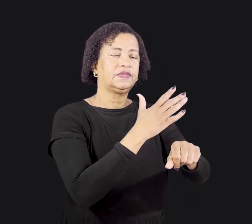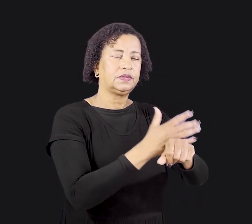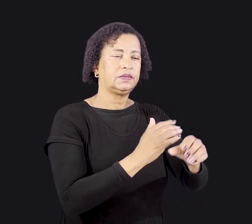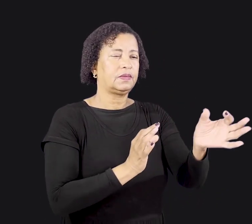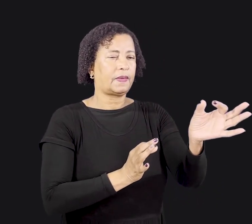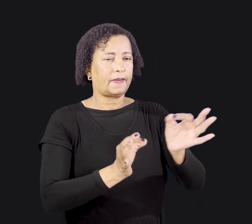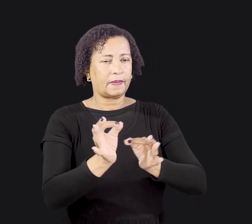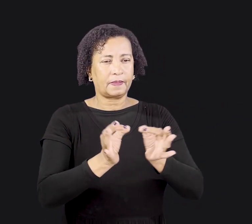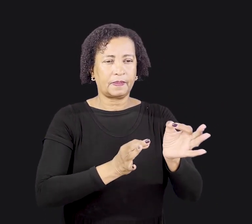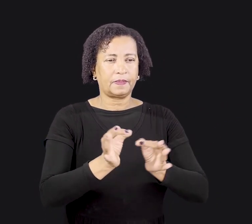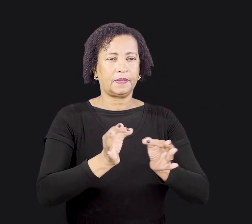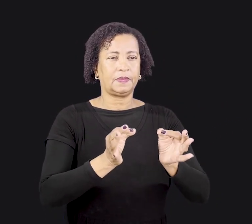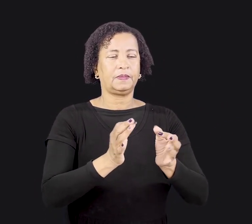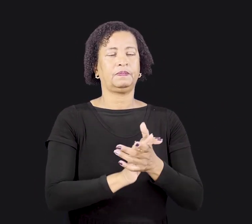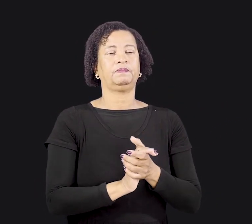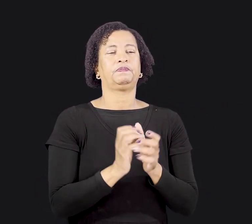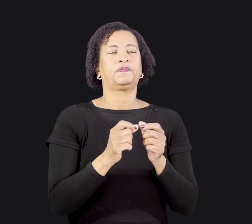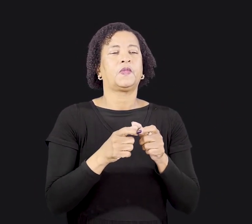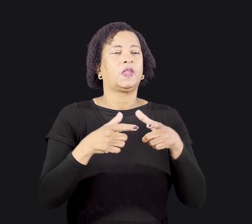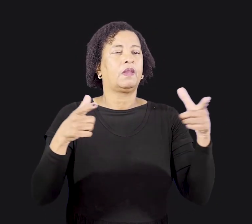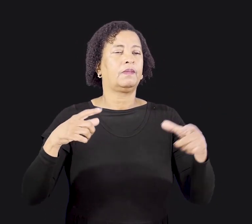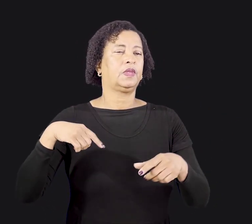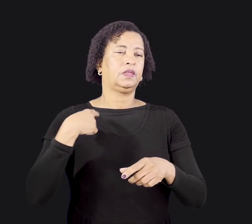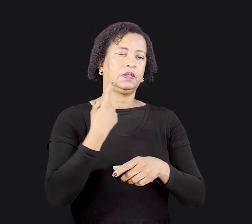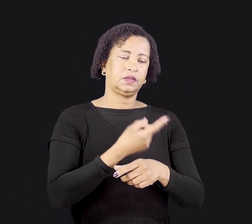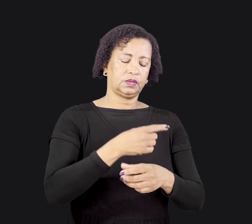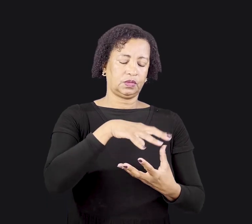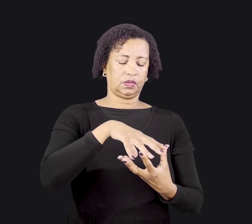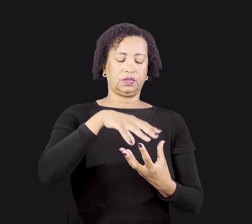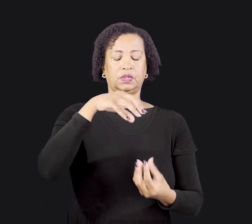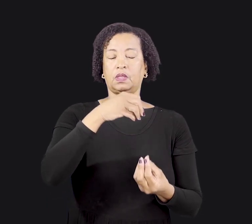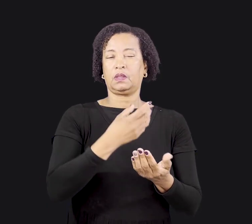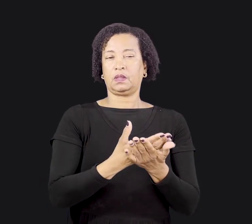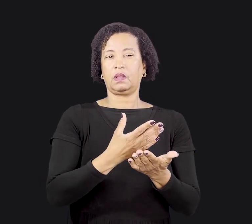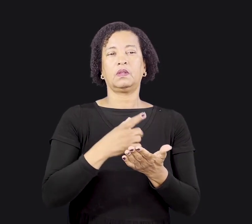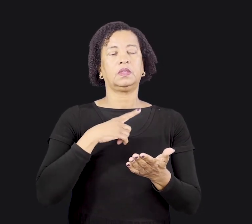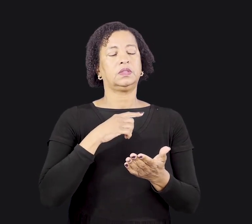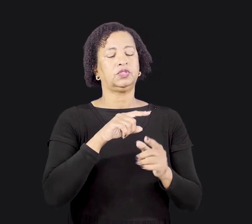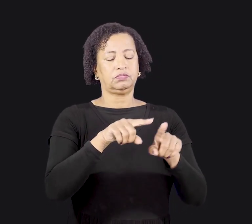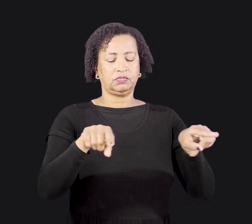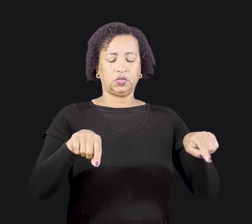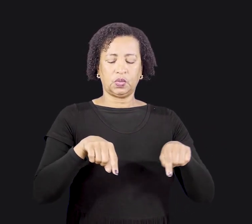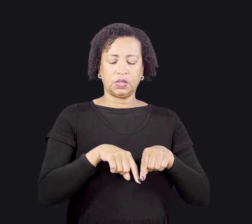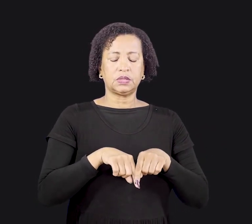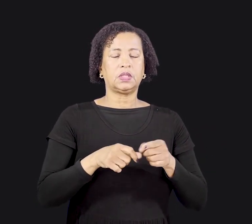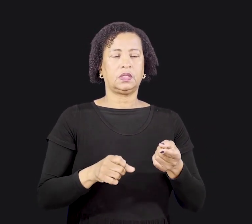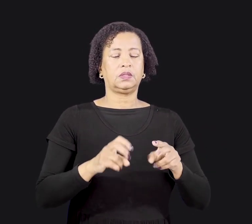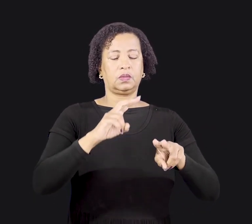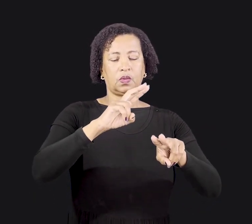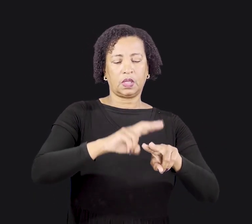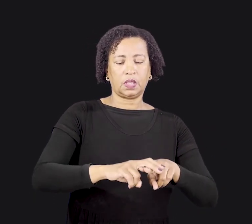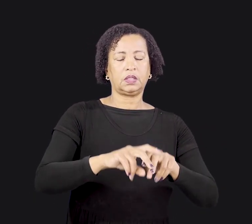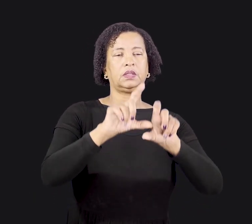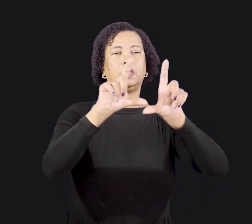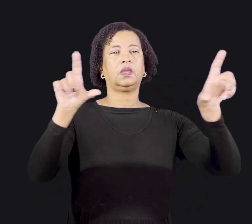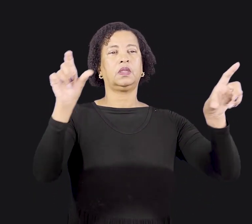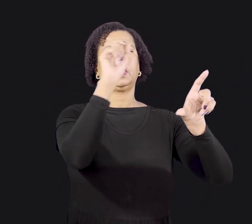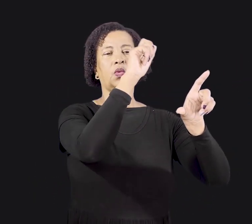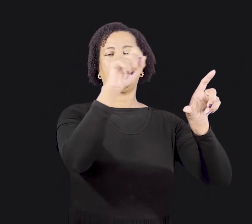preparando. A maioria das nossas aulas é dada numa sala de aula com quadro e cadeiras. Como vimos em Mateus